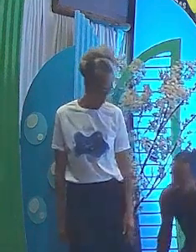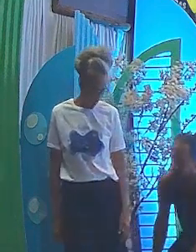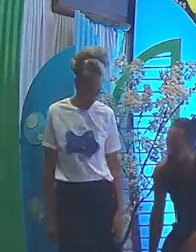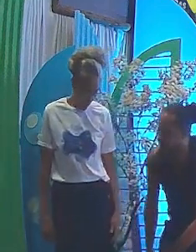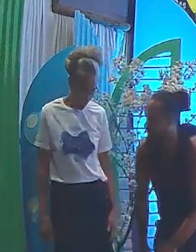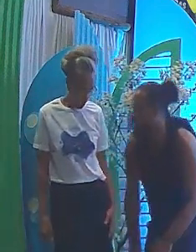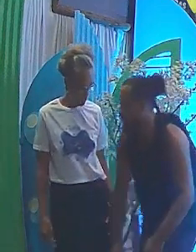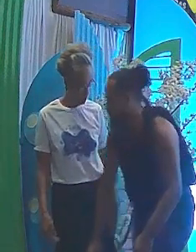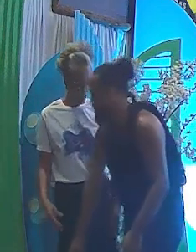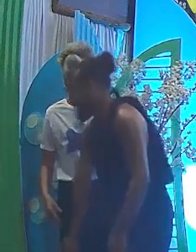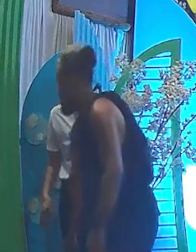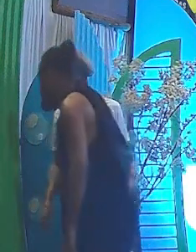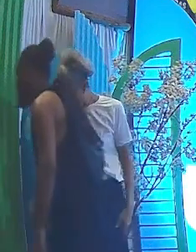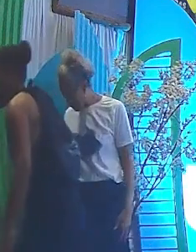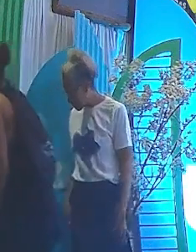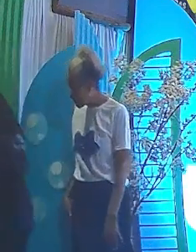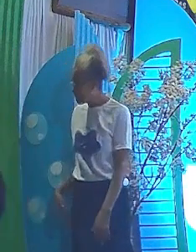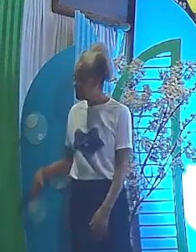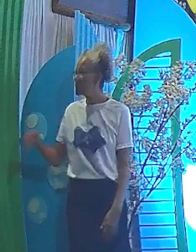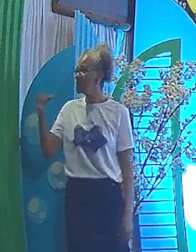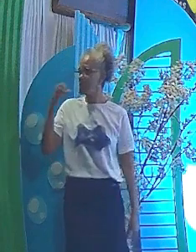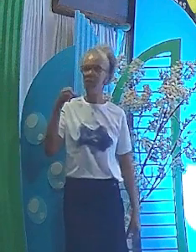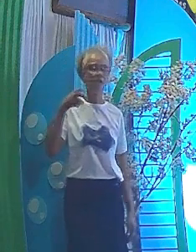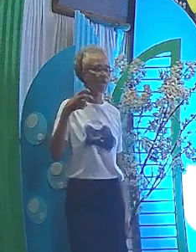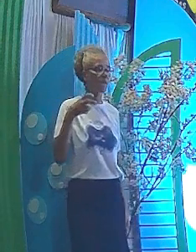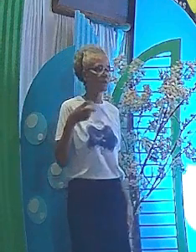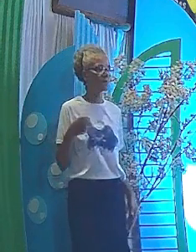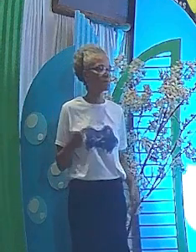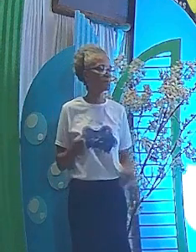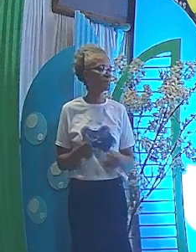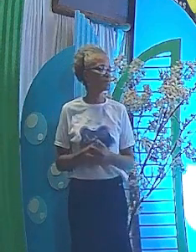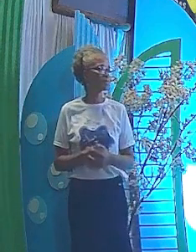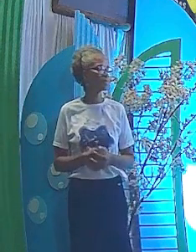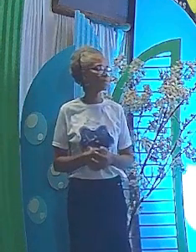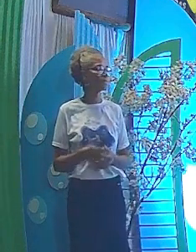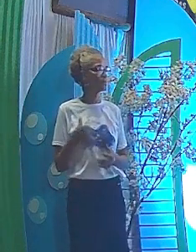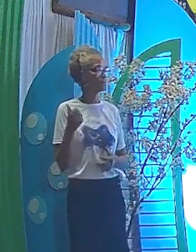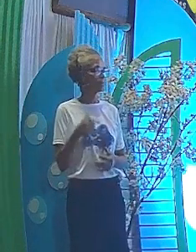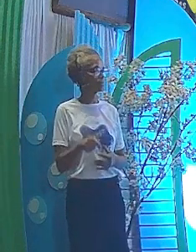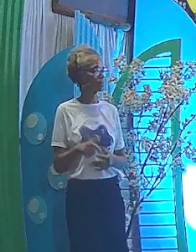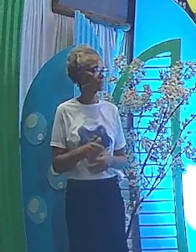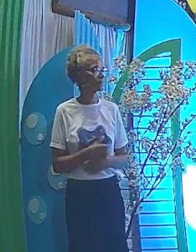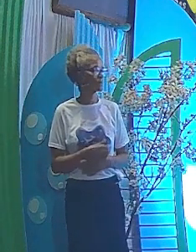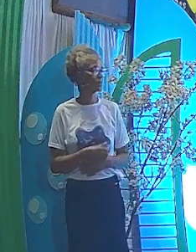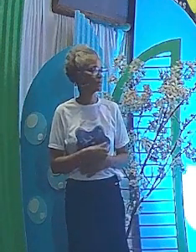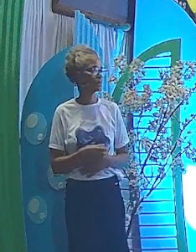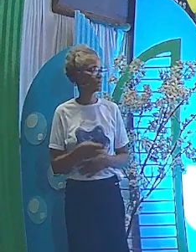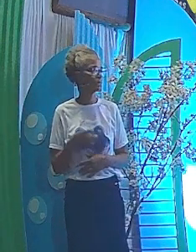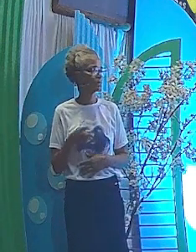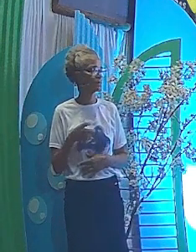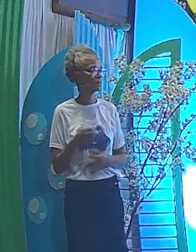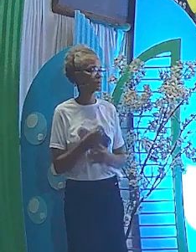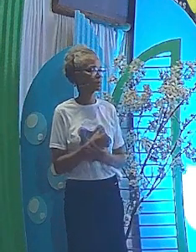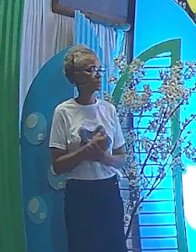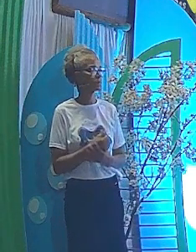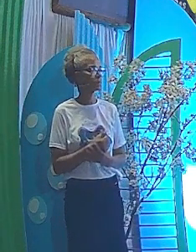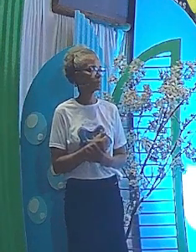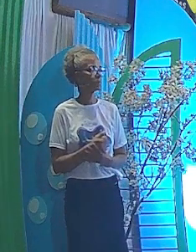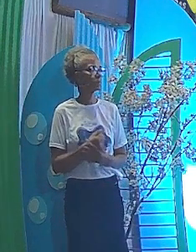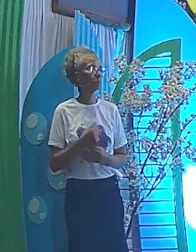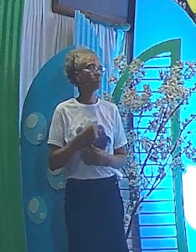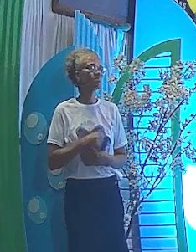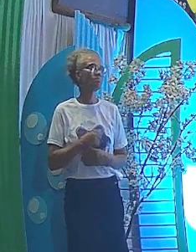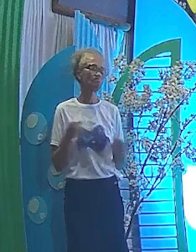quinta edição e cada edição, né, são novos desafios e a gente conta muito